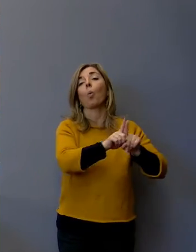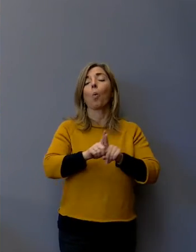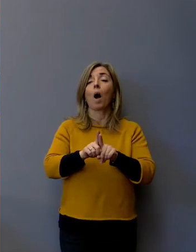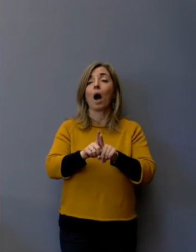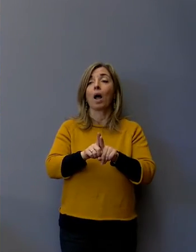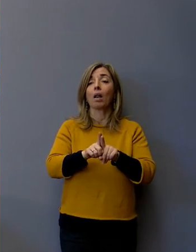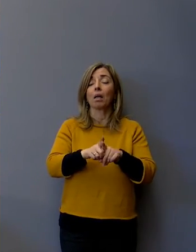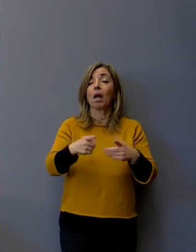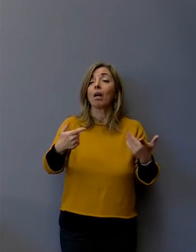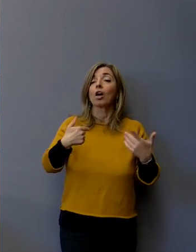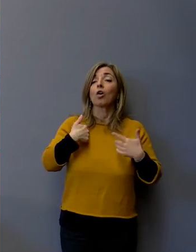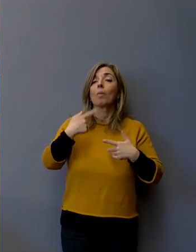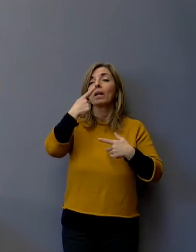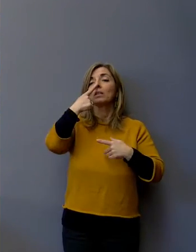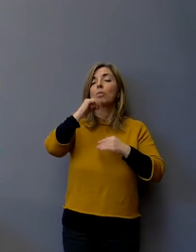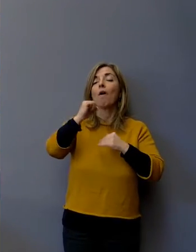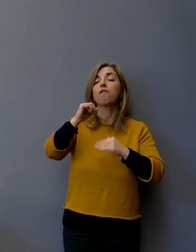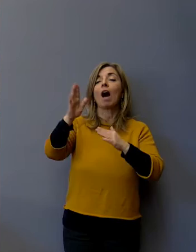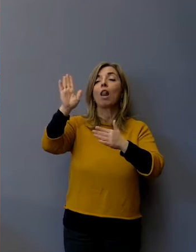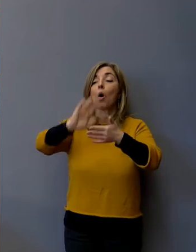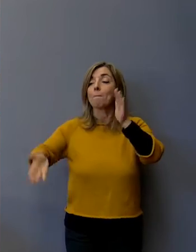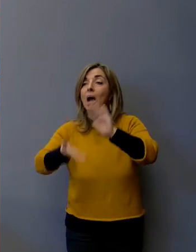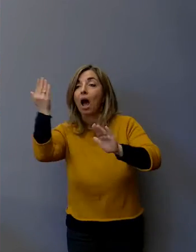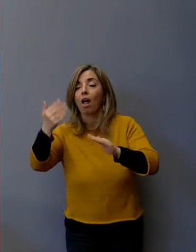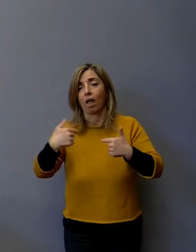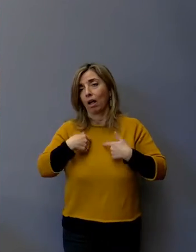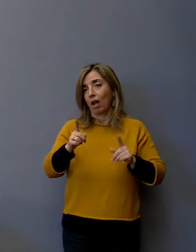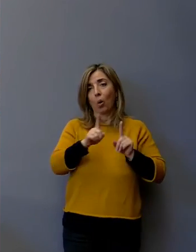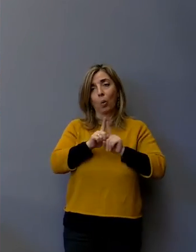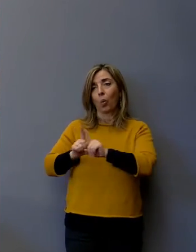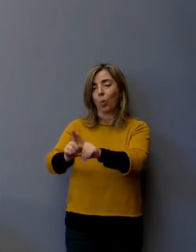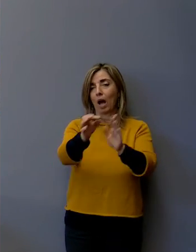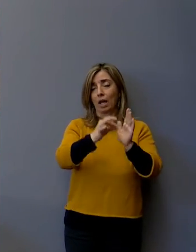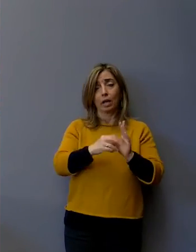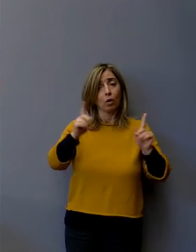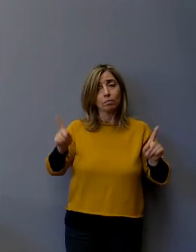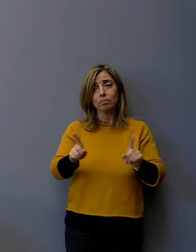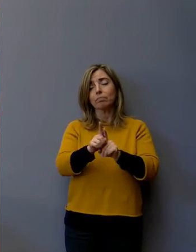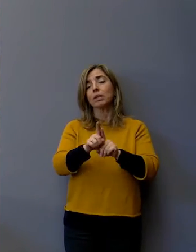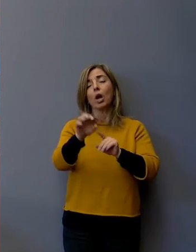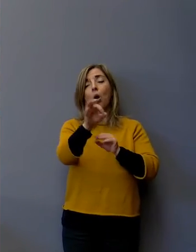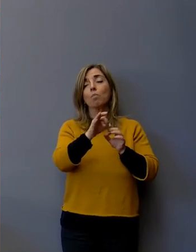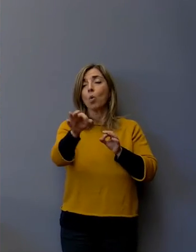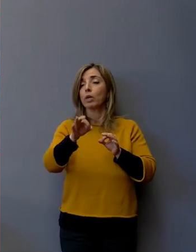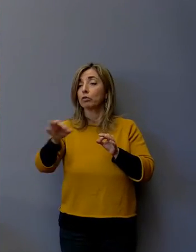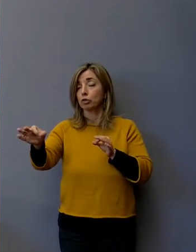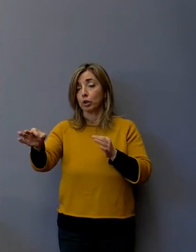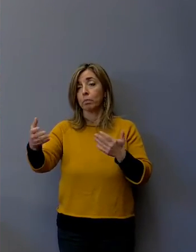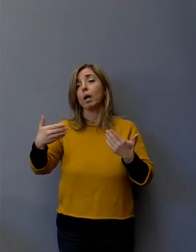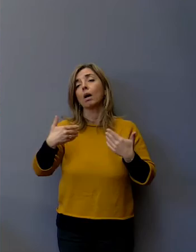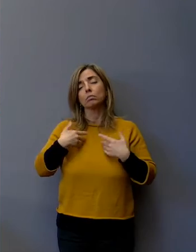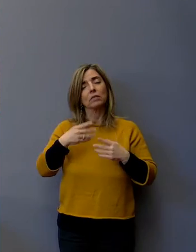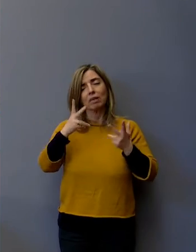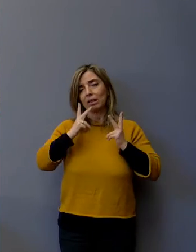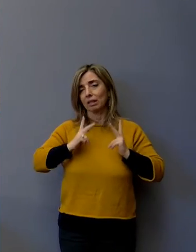tranquilli le priorità del lavoro saranno date saranno fatte mi sembra che in questi tre anni e mezzo nei municipi si